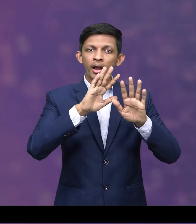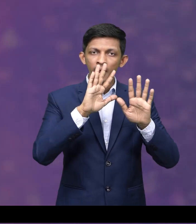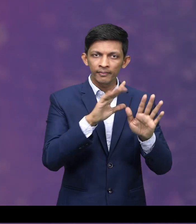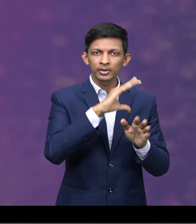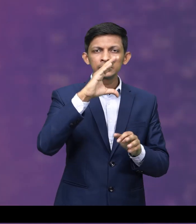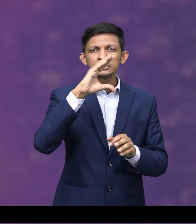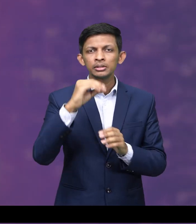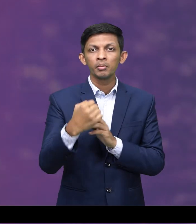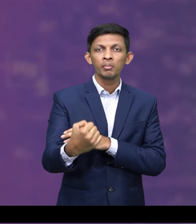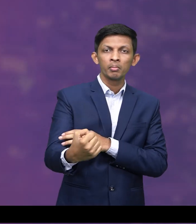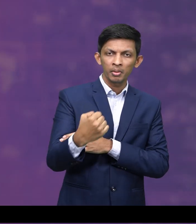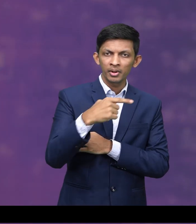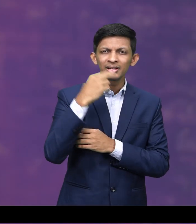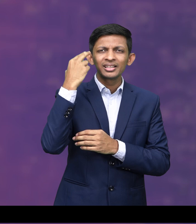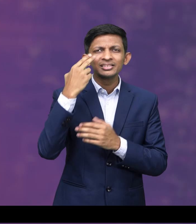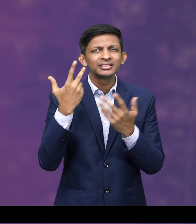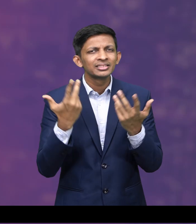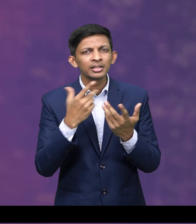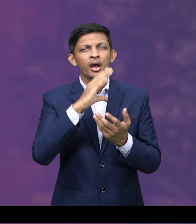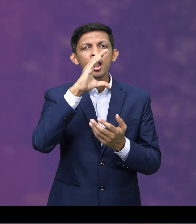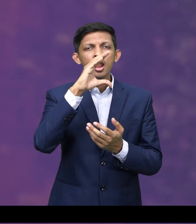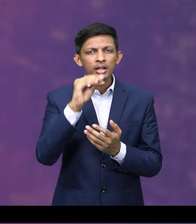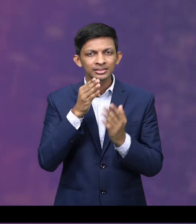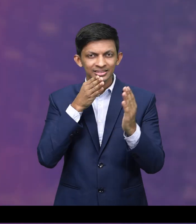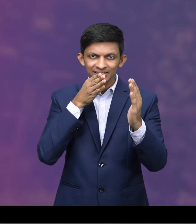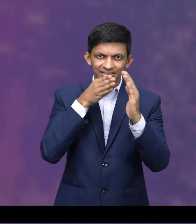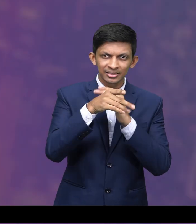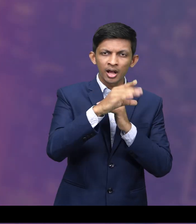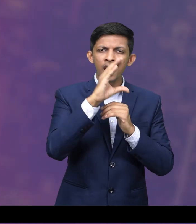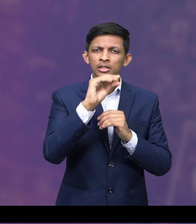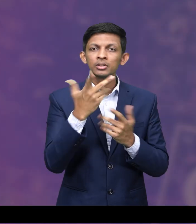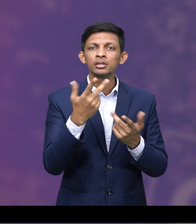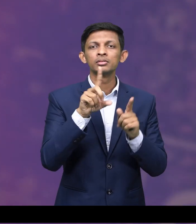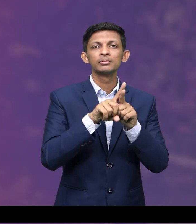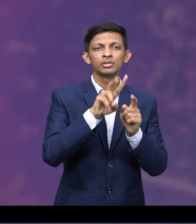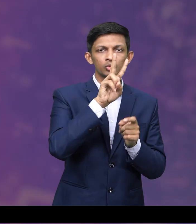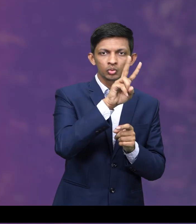శక్తి కారణంగా మూలకం B తక్కువ అయనీకరణ శక్తిని కలిగి ఉంటుంది.